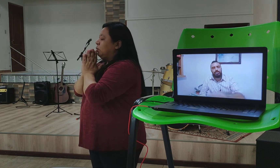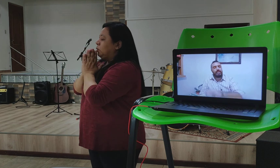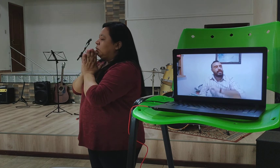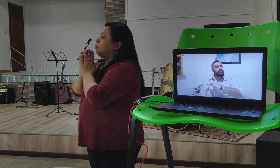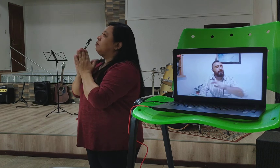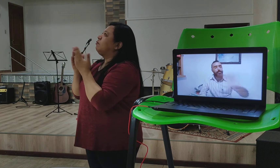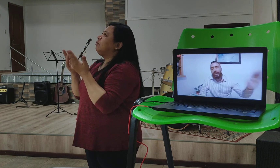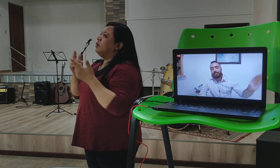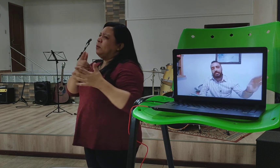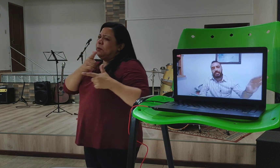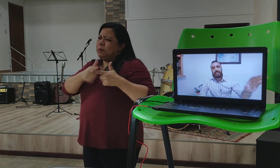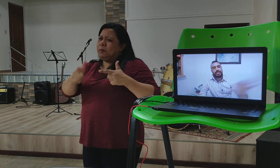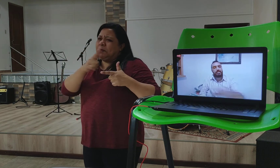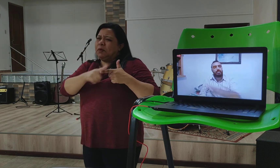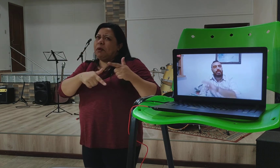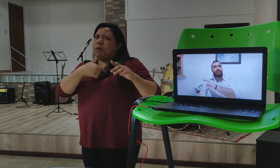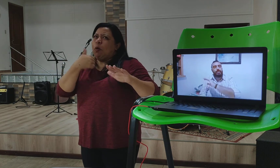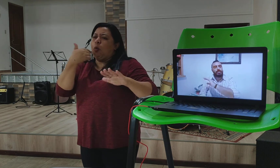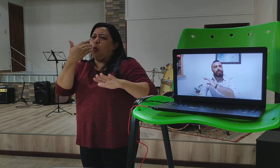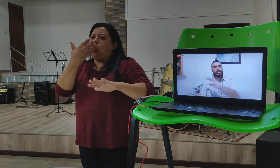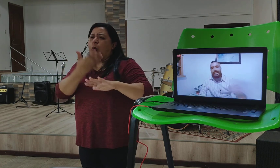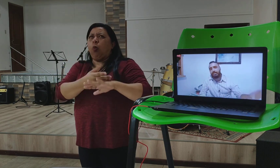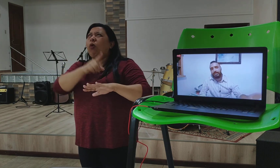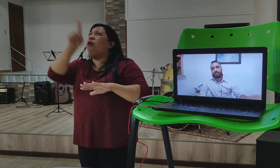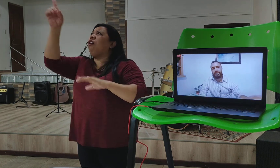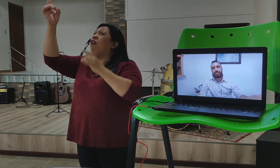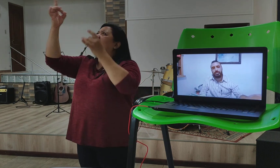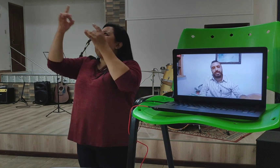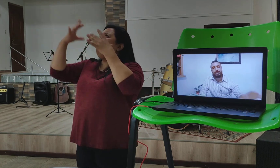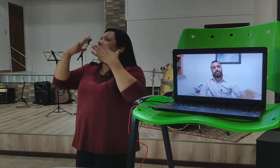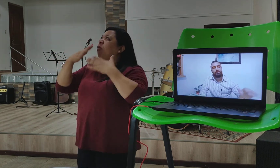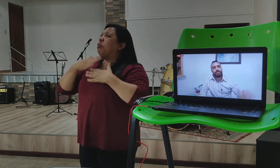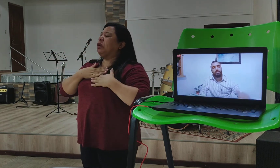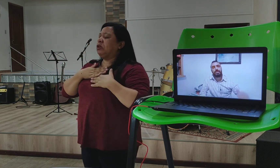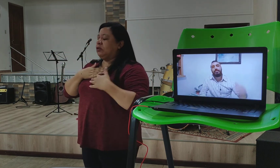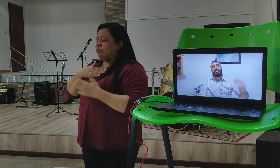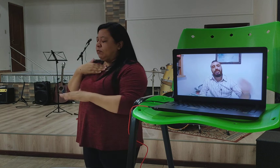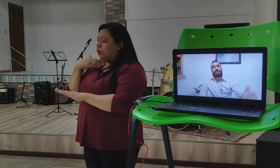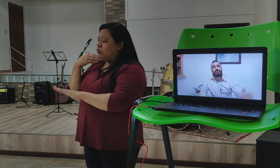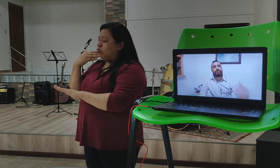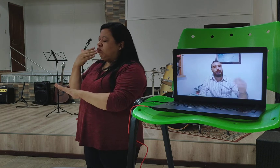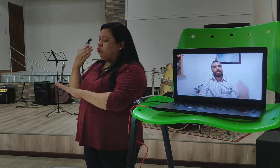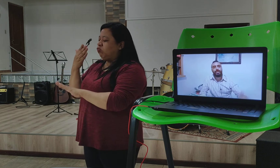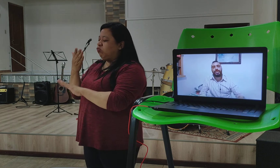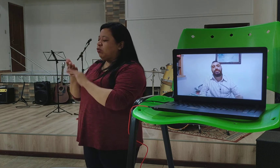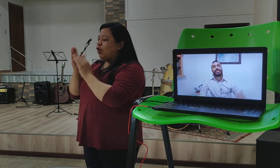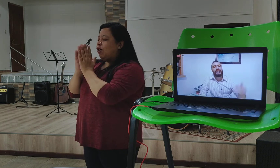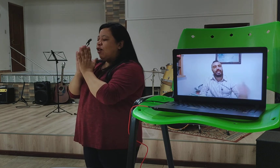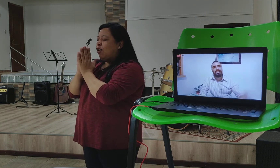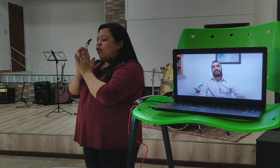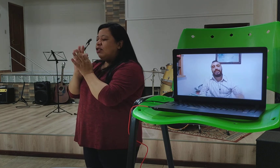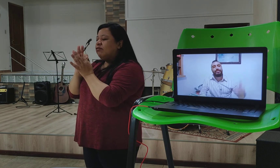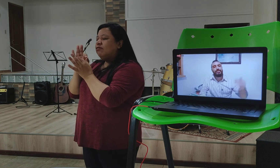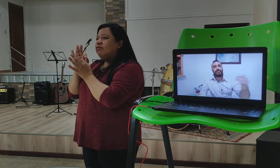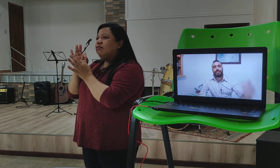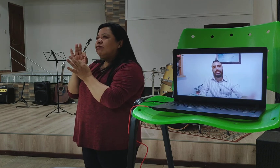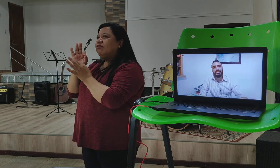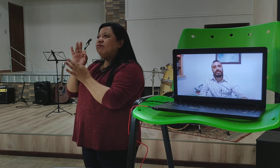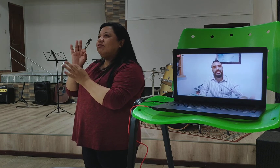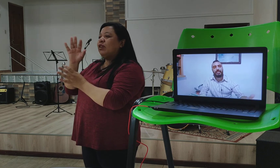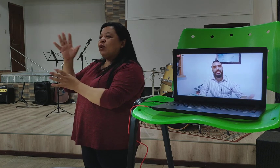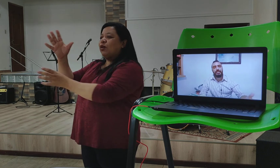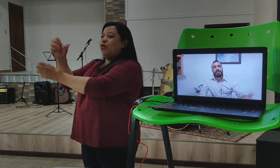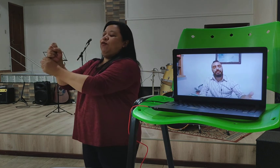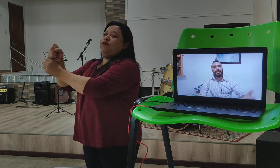com todos aqueles problemas, achando que eu fui abandonado pelo Senhor, mas quando eu termino a minha oração, eu termino cheio de alegria, cheio de